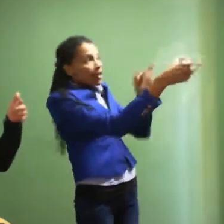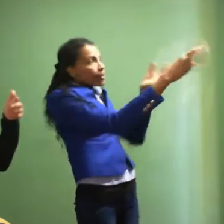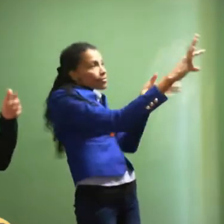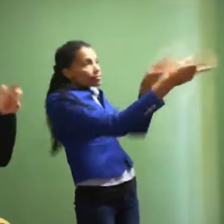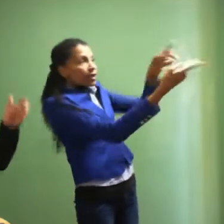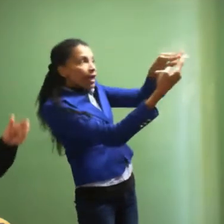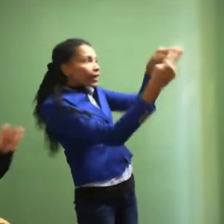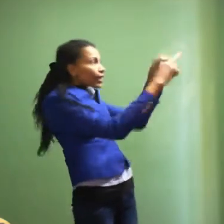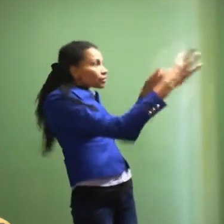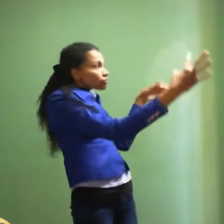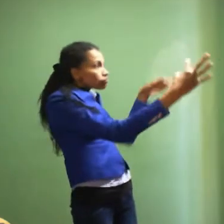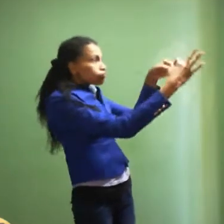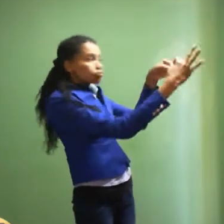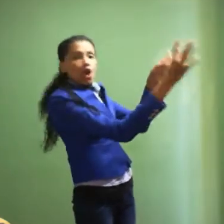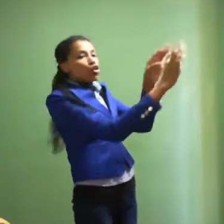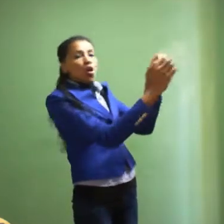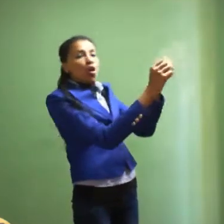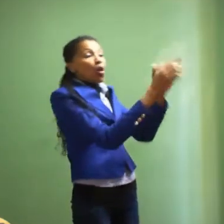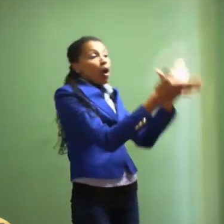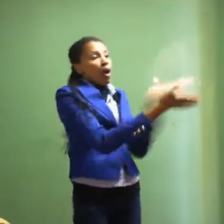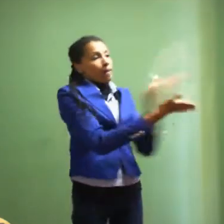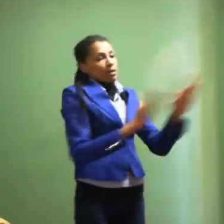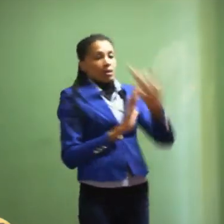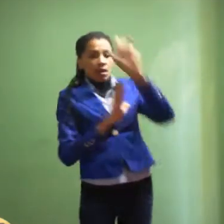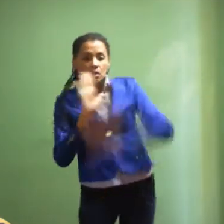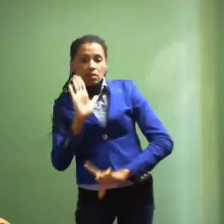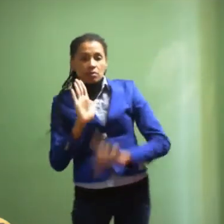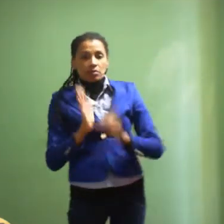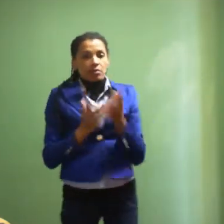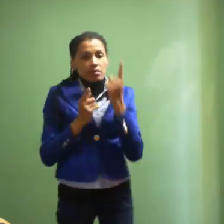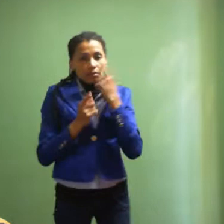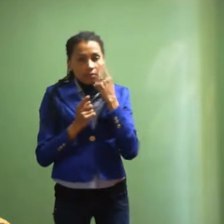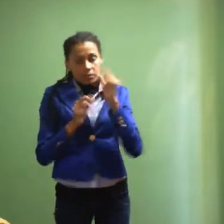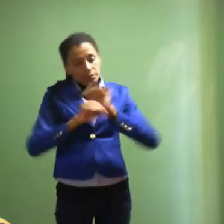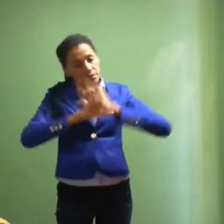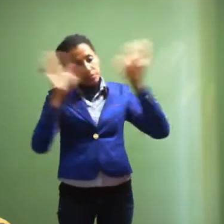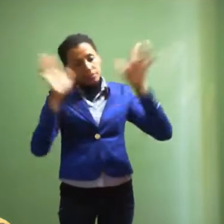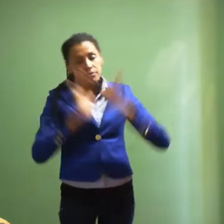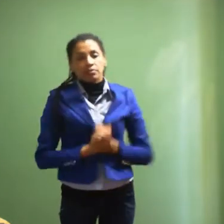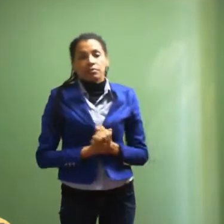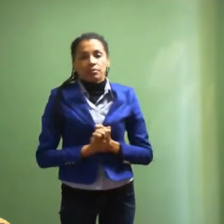texto con sentido, con el trabajo de lengua escrita.